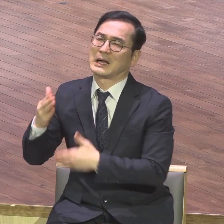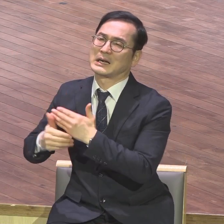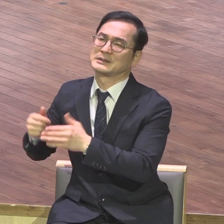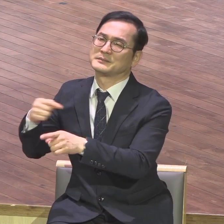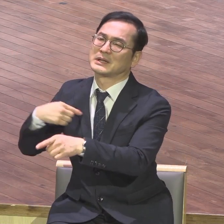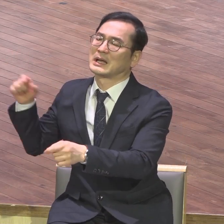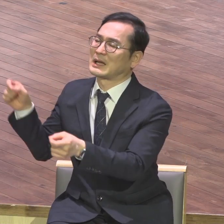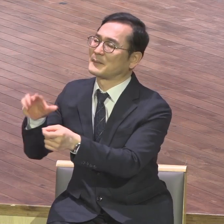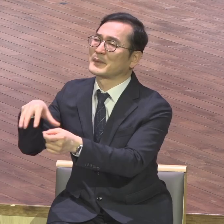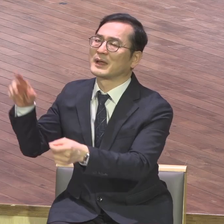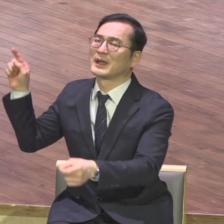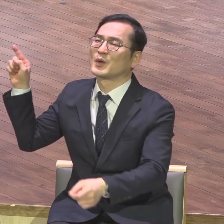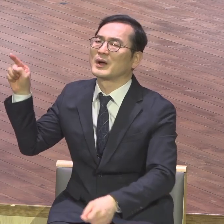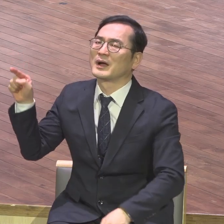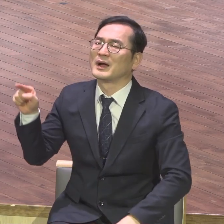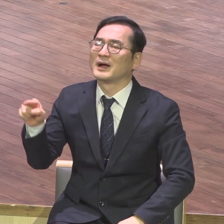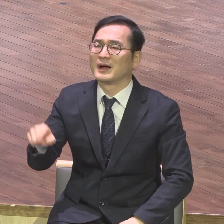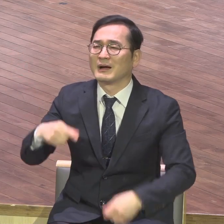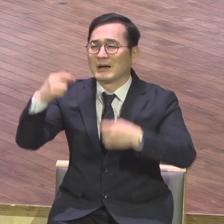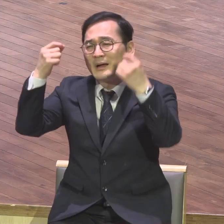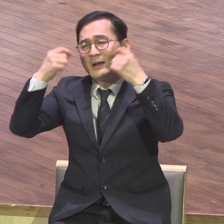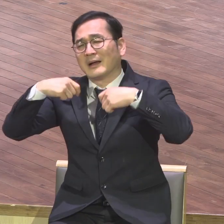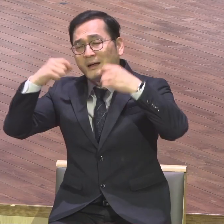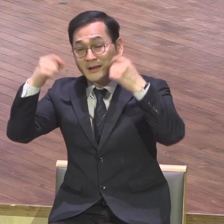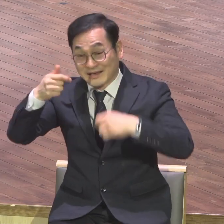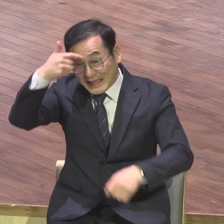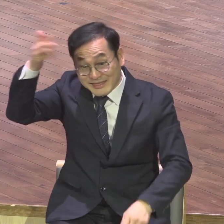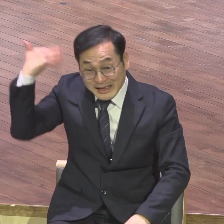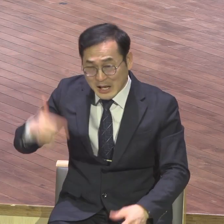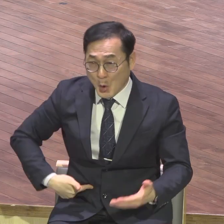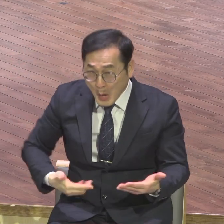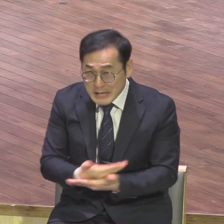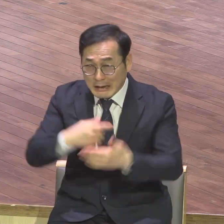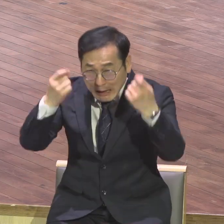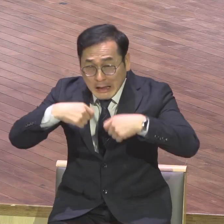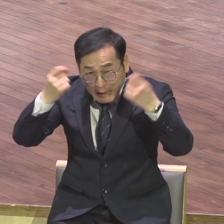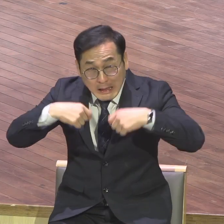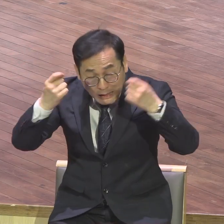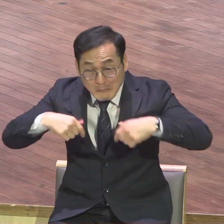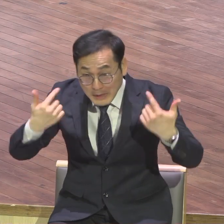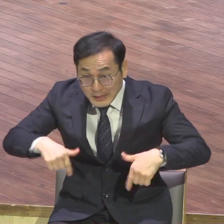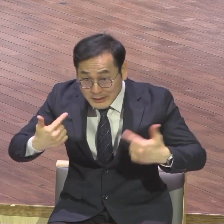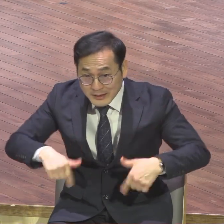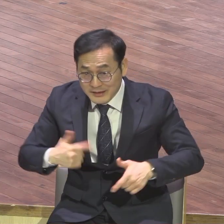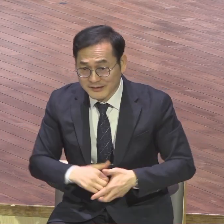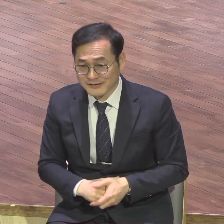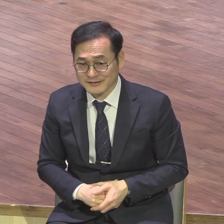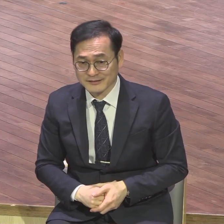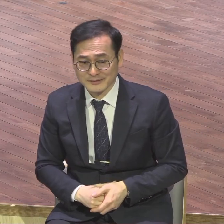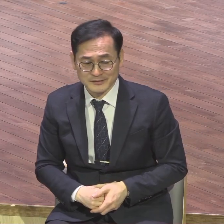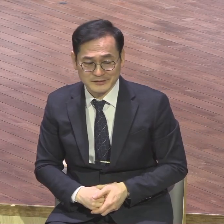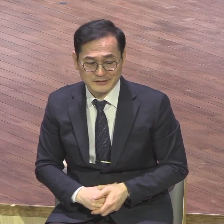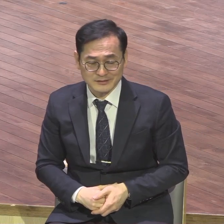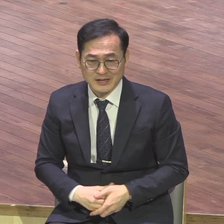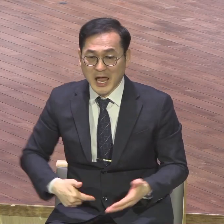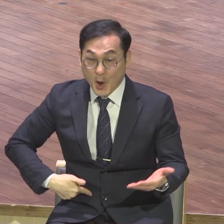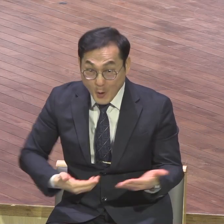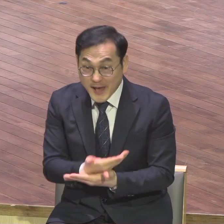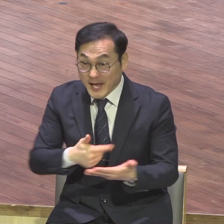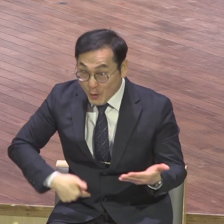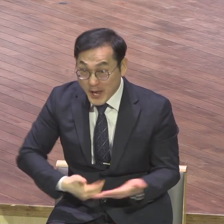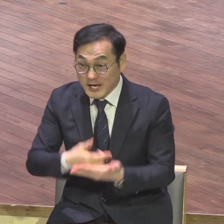많이 불렀잖아요. 어? 옛날에 그냥 회개 회개. 요즘도 방송들 보면 전부 키가 뭐냐 회개